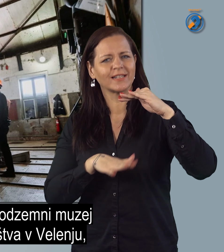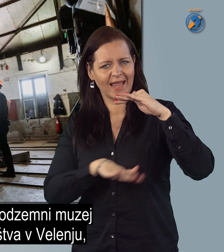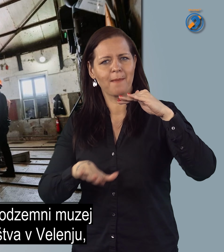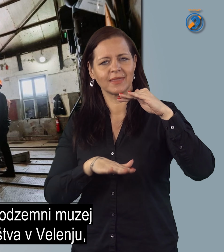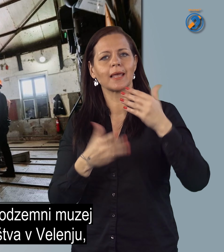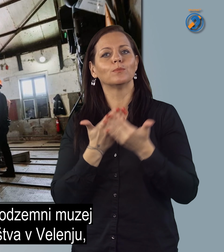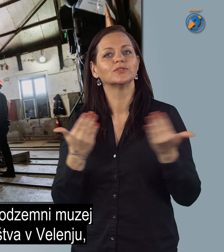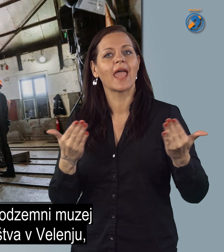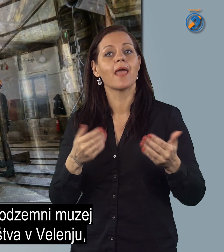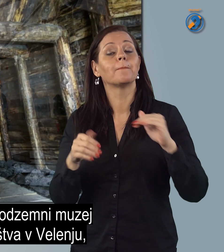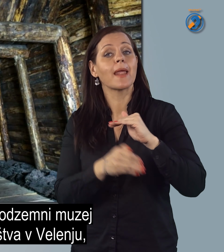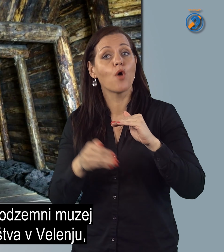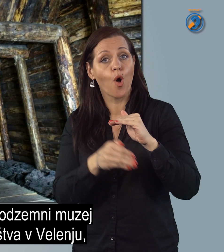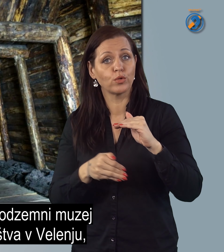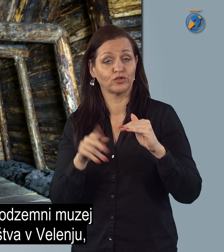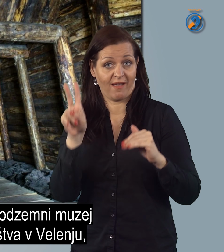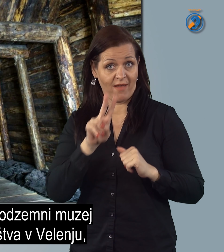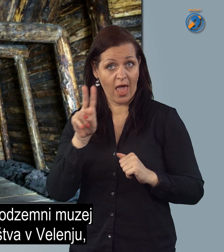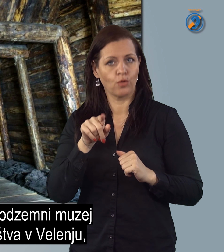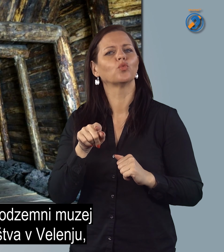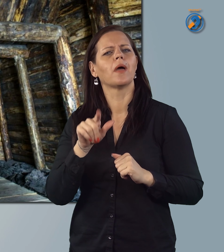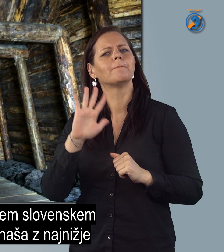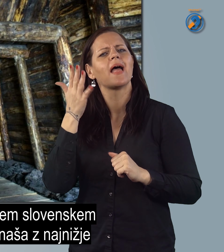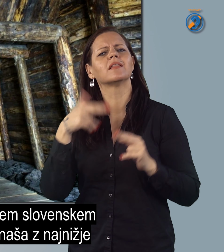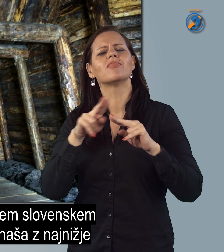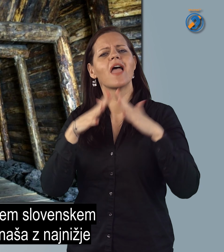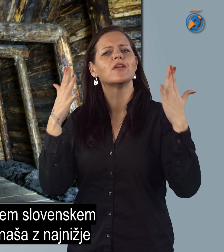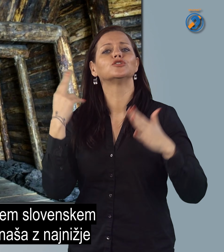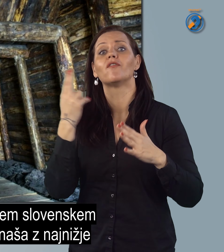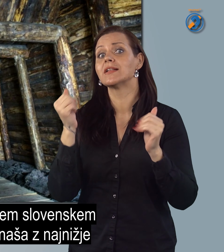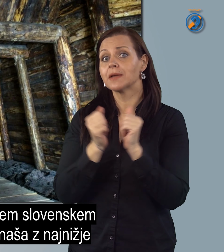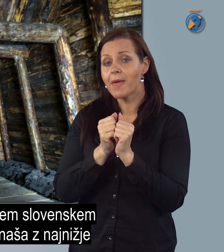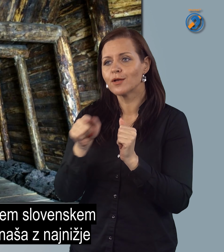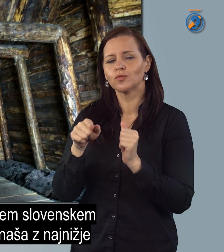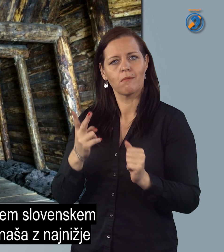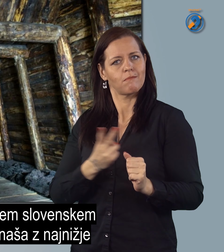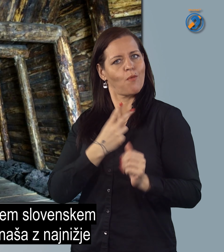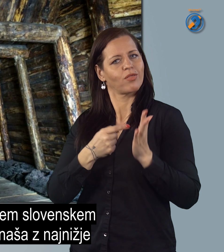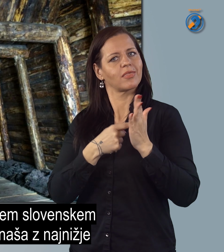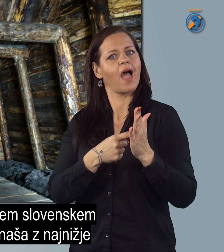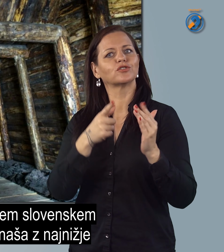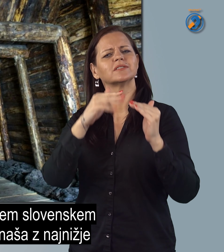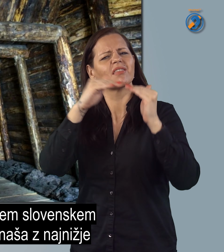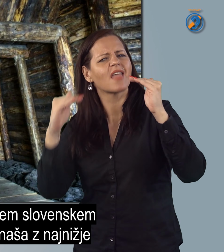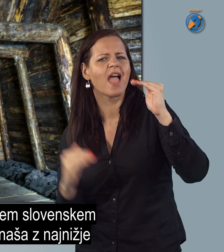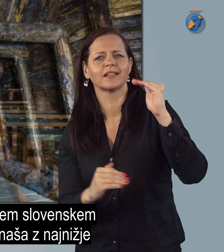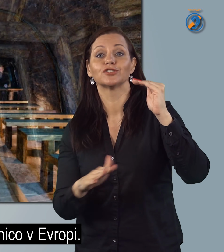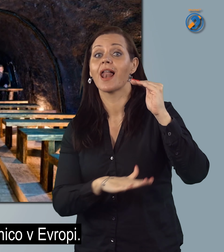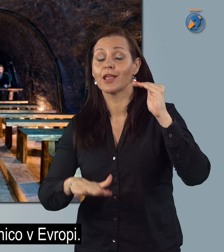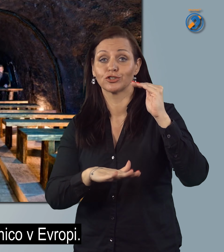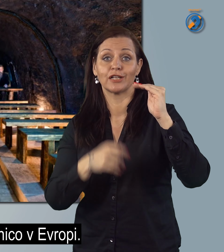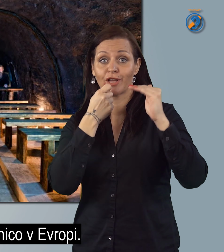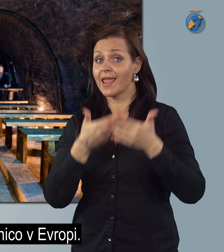Podzemni muzej premogovništva v Velenju, petem največjem slovenskem mestu, se ponaša z najnižjo